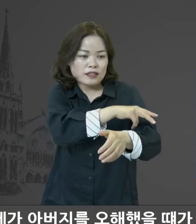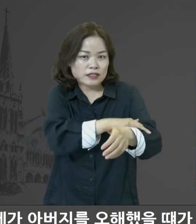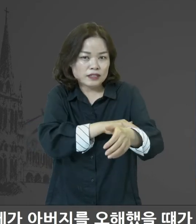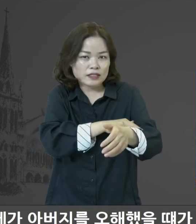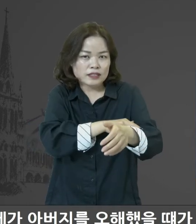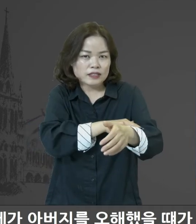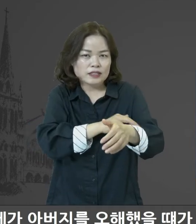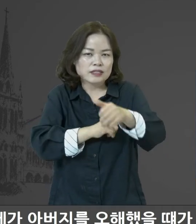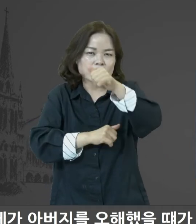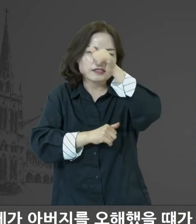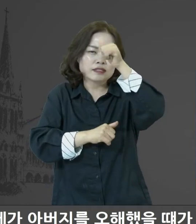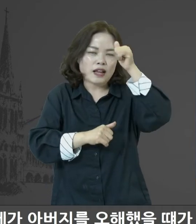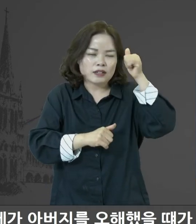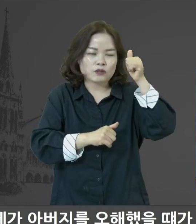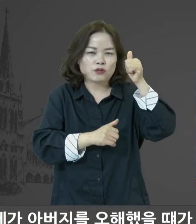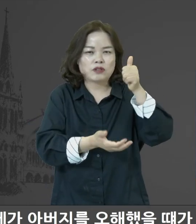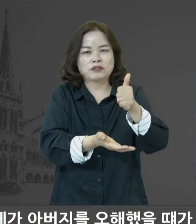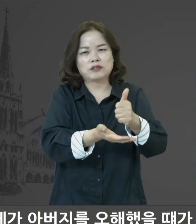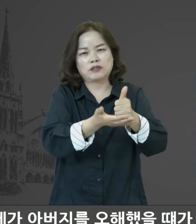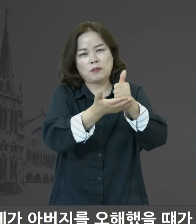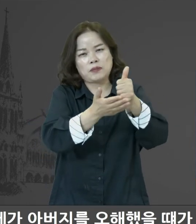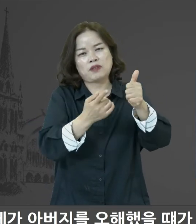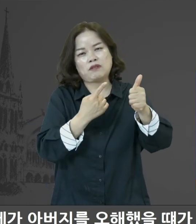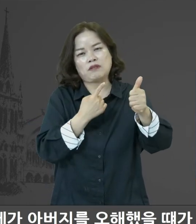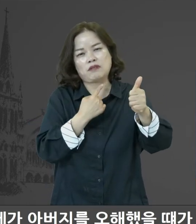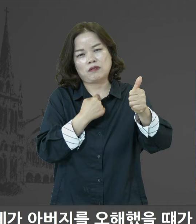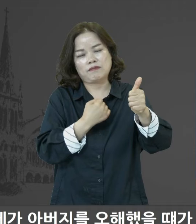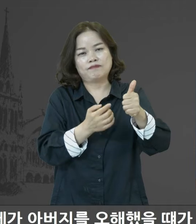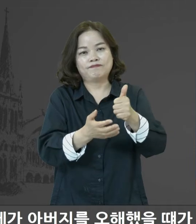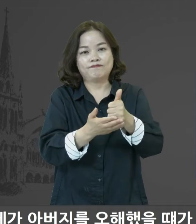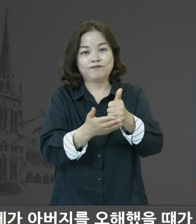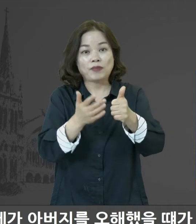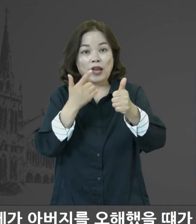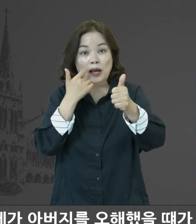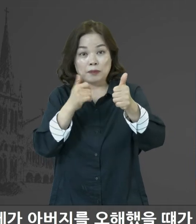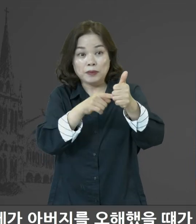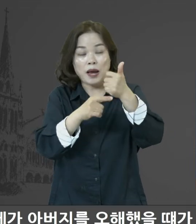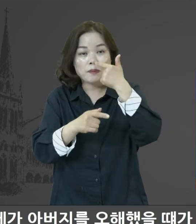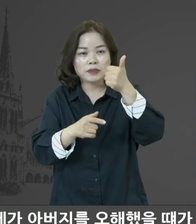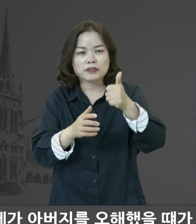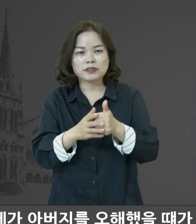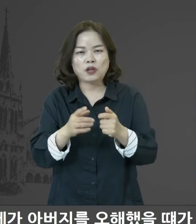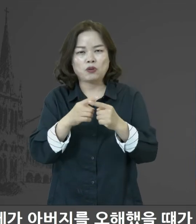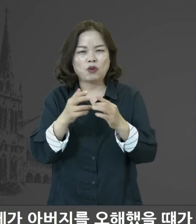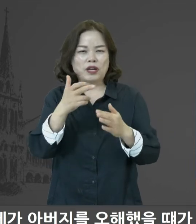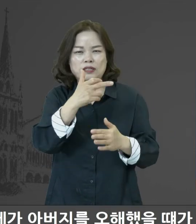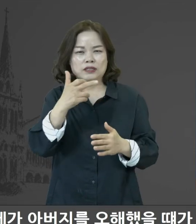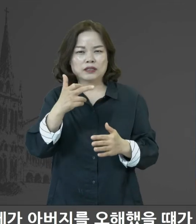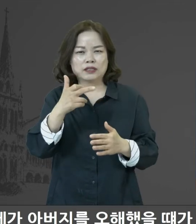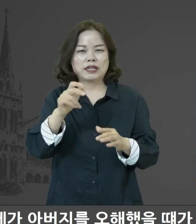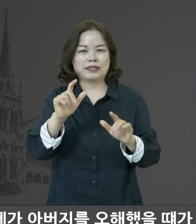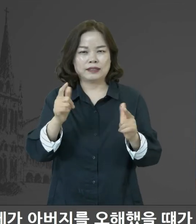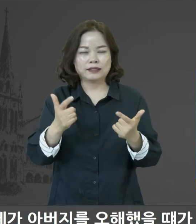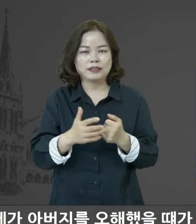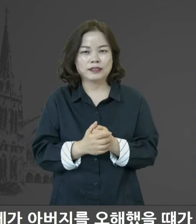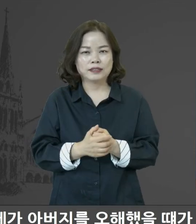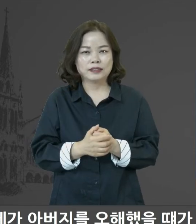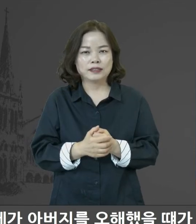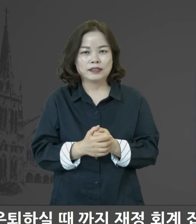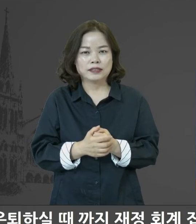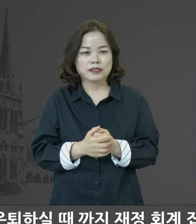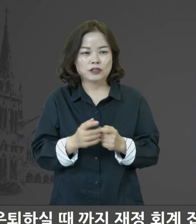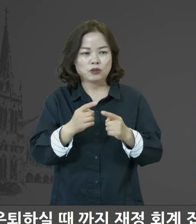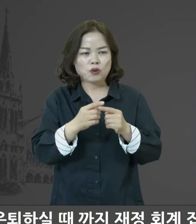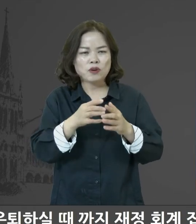재정회계 장로로 섬겼던 분이었습니다. 교회가 크지 않았기 때문에 늘 주일마다